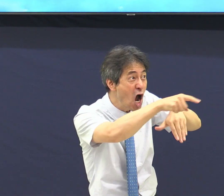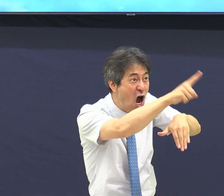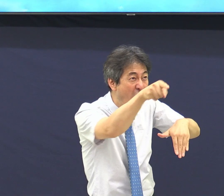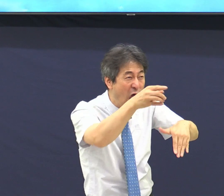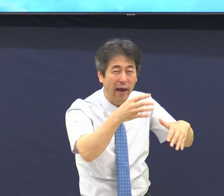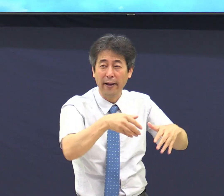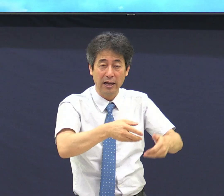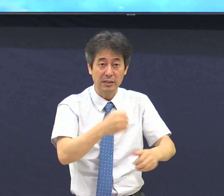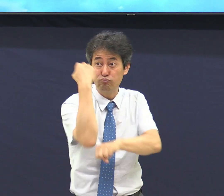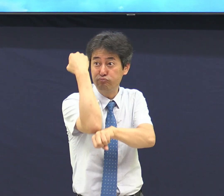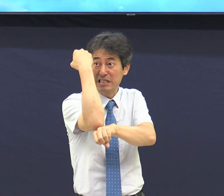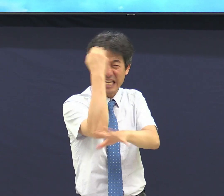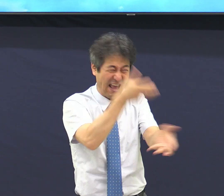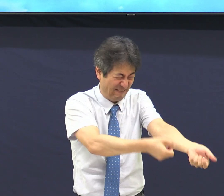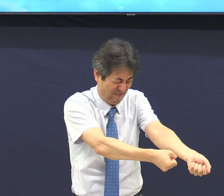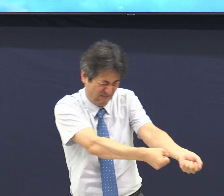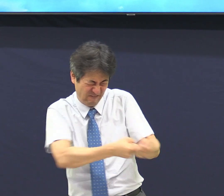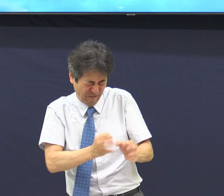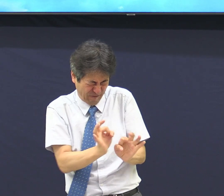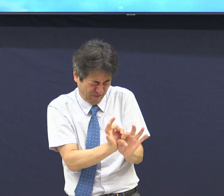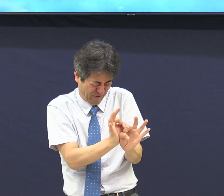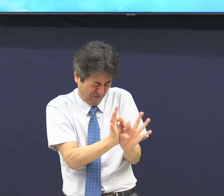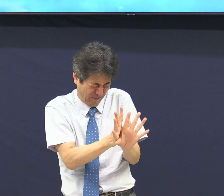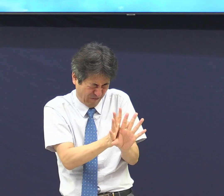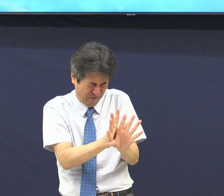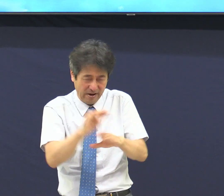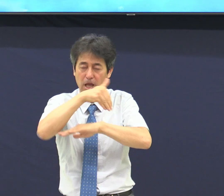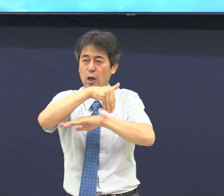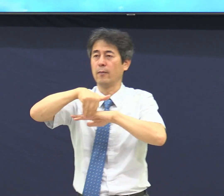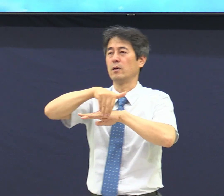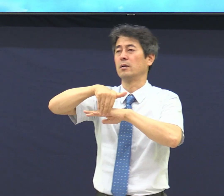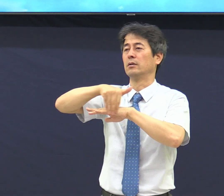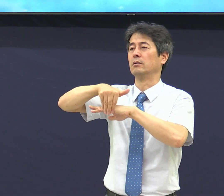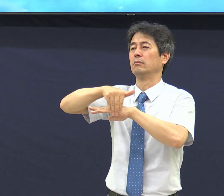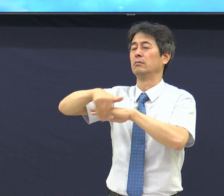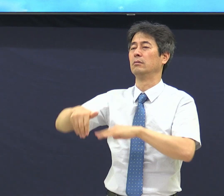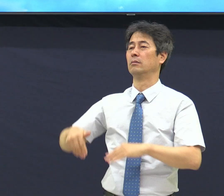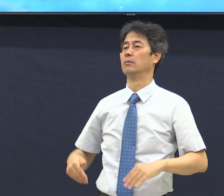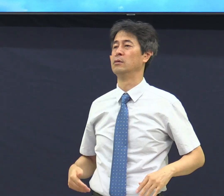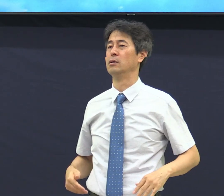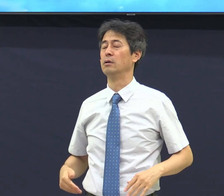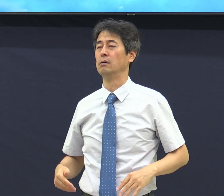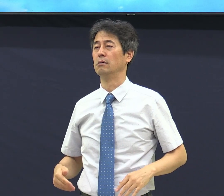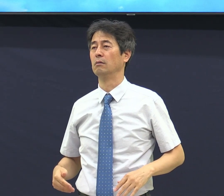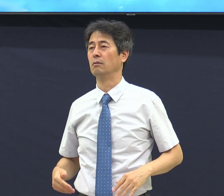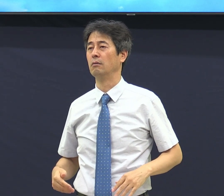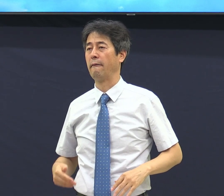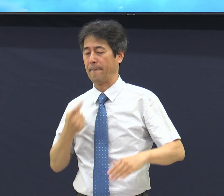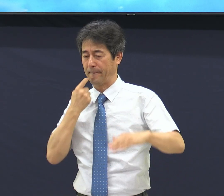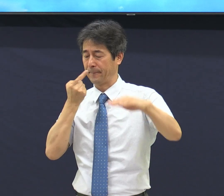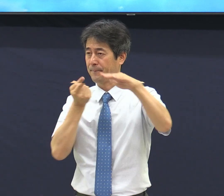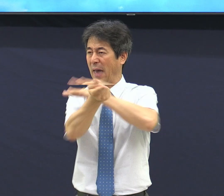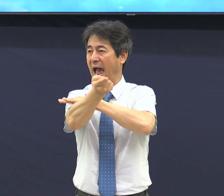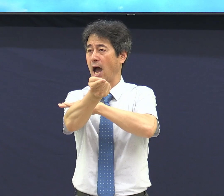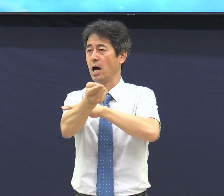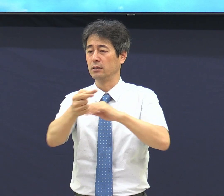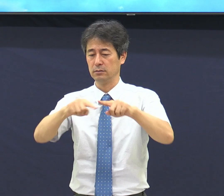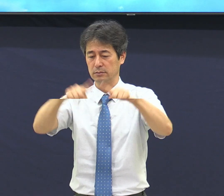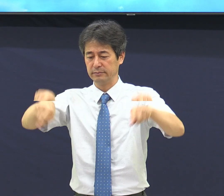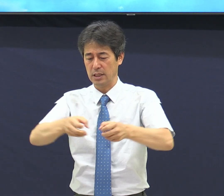있다고 한다면 이스라엘 민족들을 뿌리 뽑고 완전히 사라지게 하고자 하는 계획을 가지고 있었다는 것이죠.